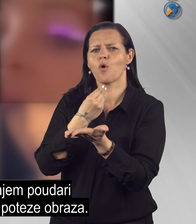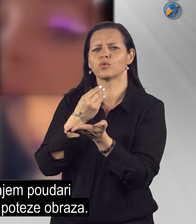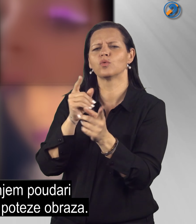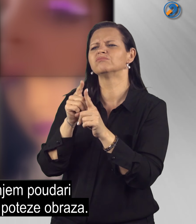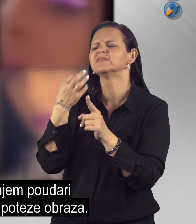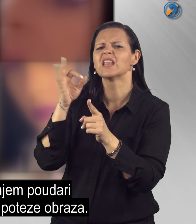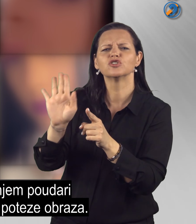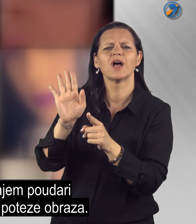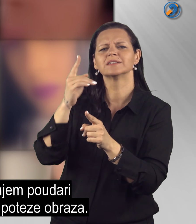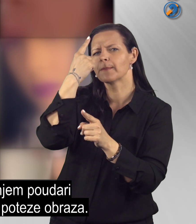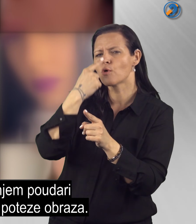obraza.